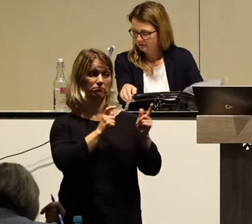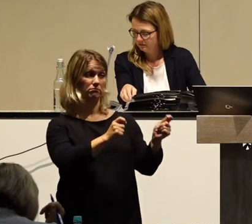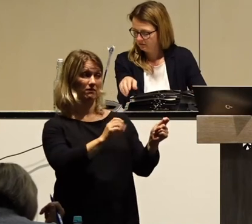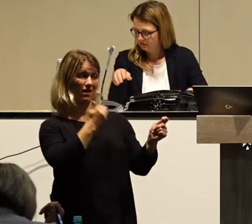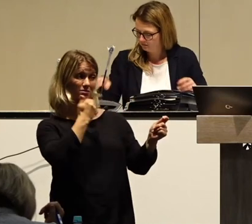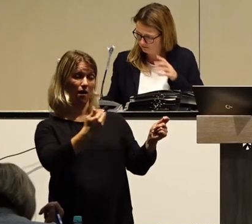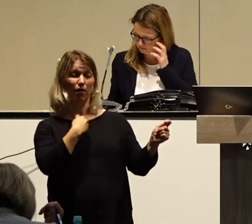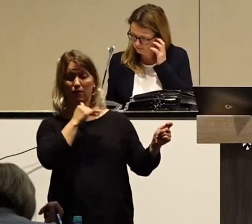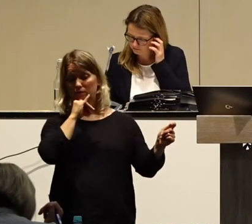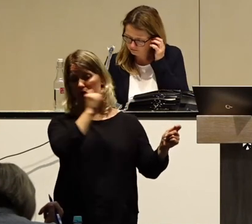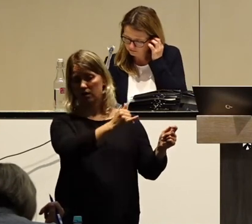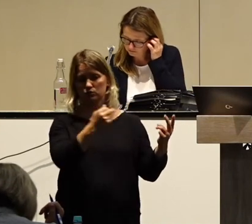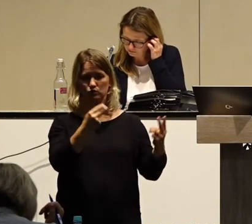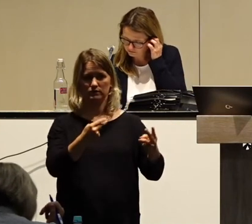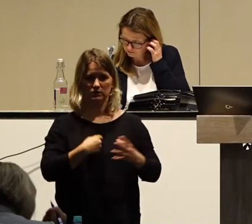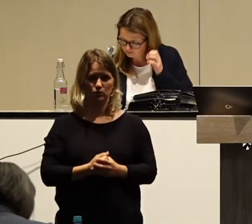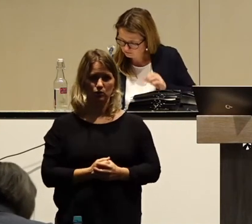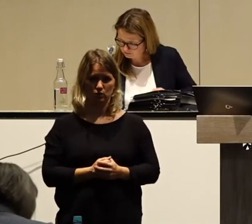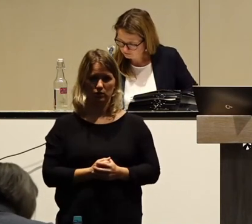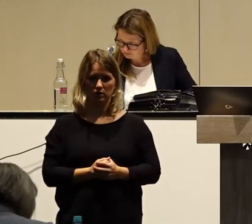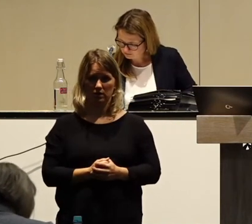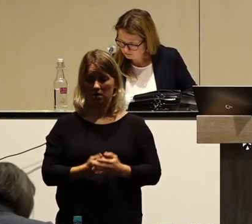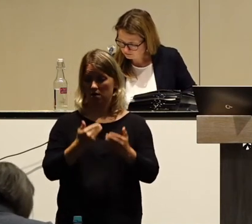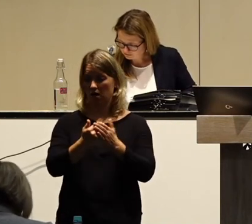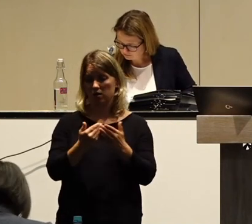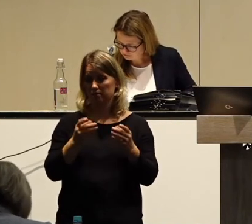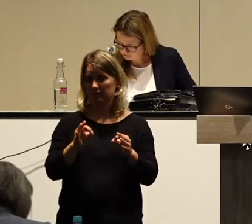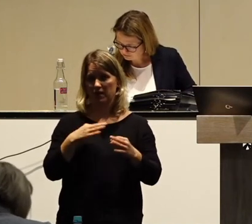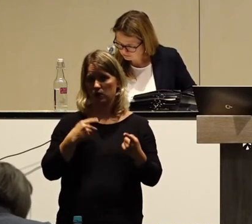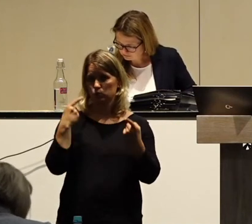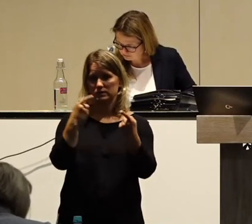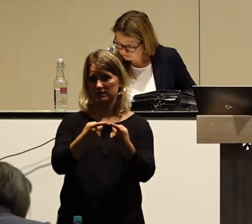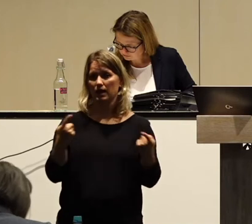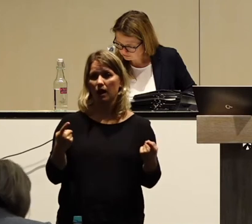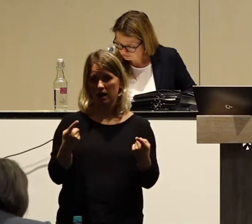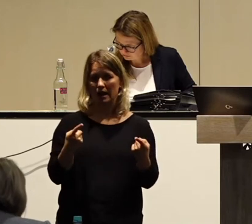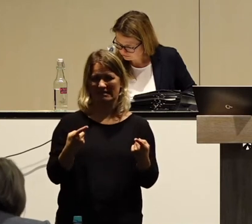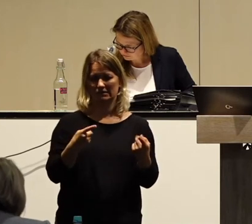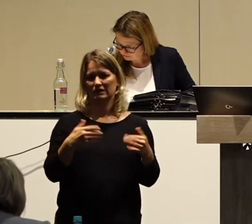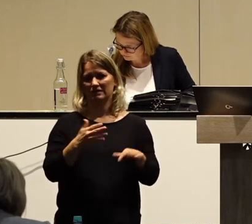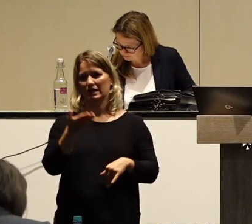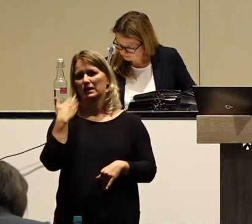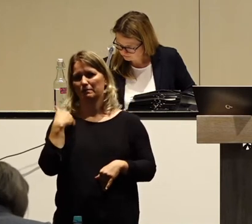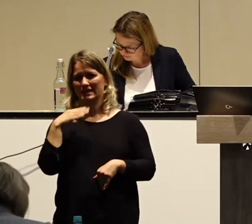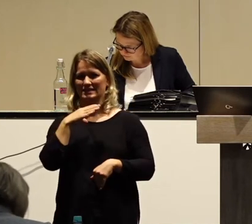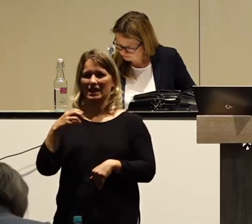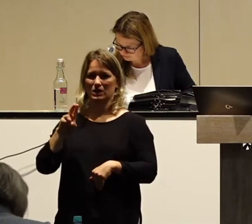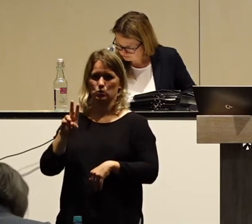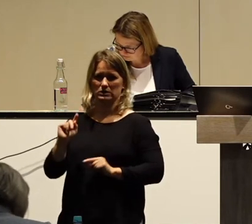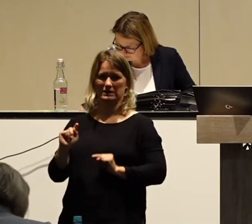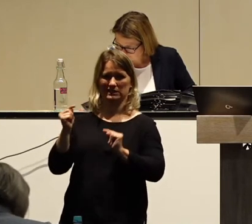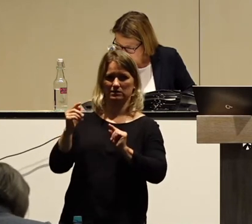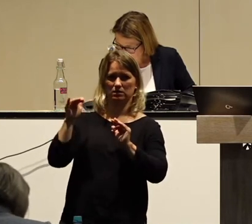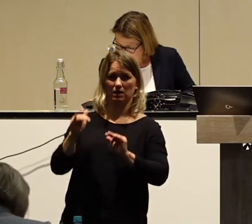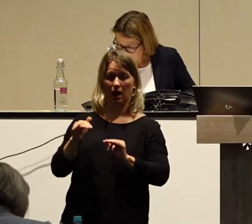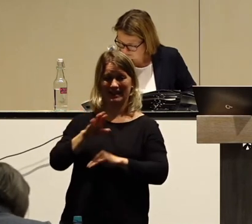zustimmen und natürlich wollen wir auch, und das war ein kleiner Disput mit der CDU, dass die